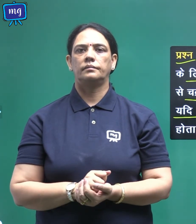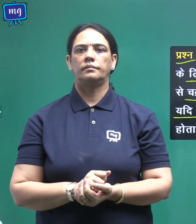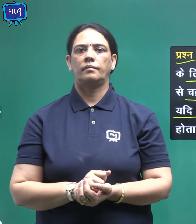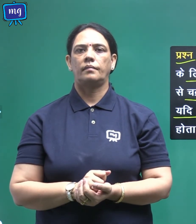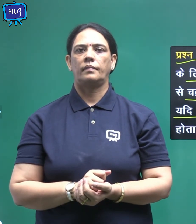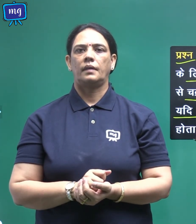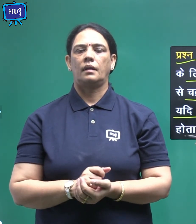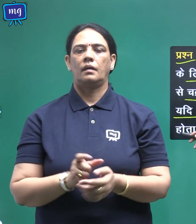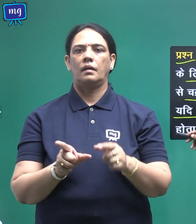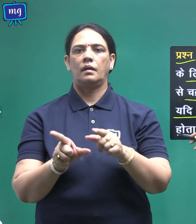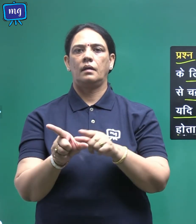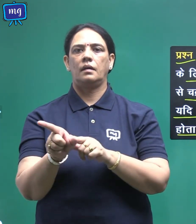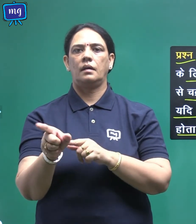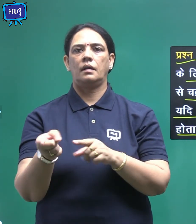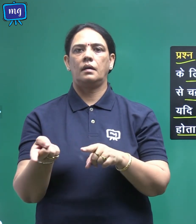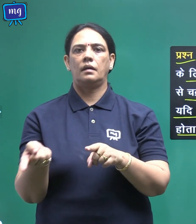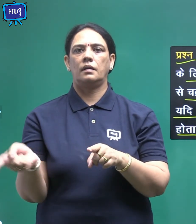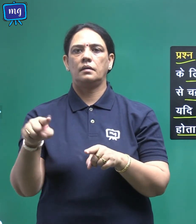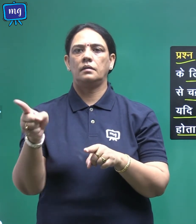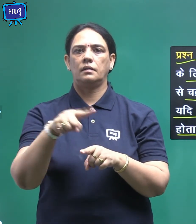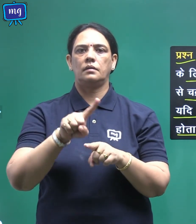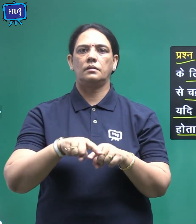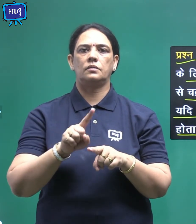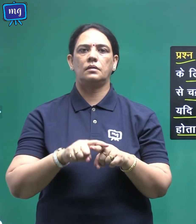वार्षिक संयोजित